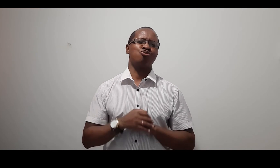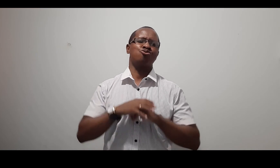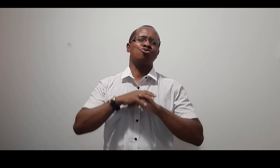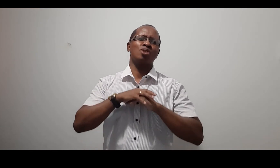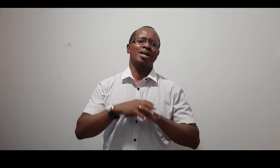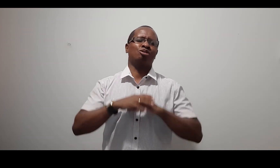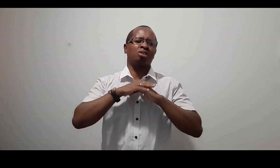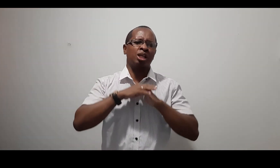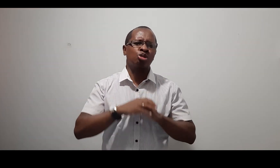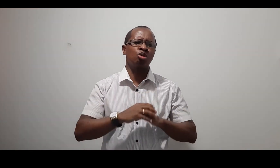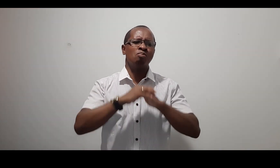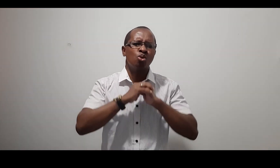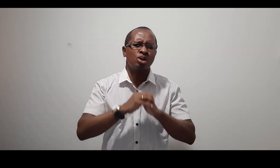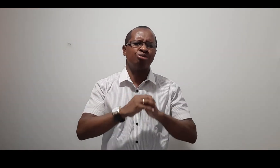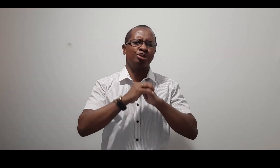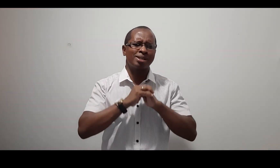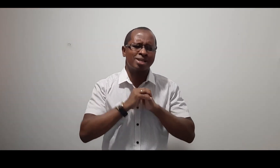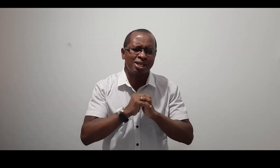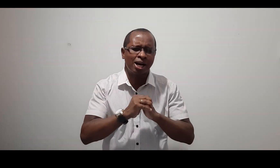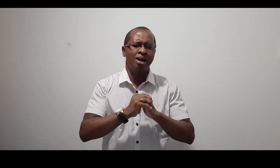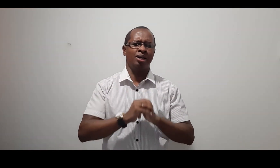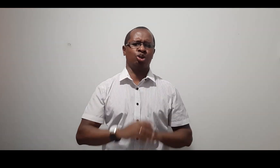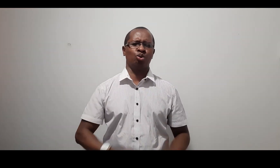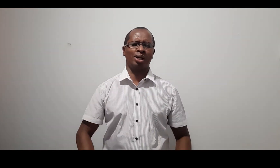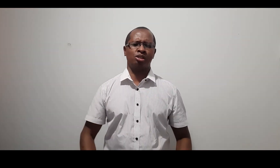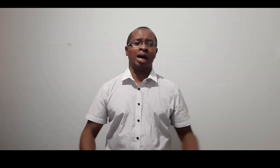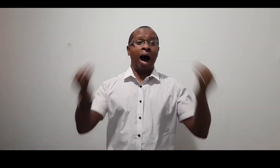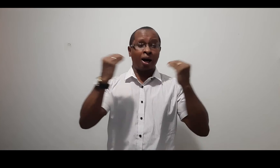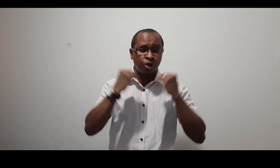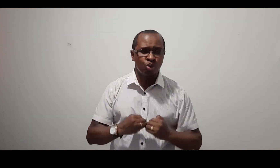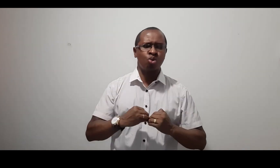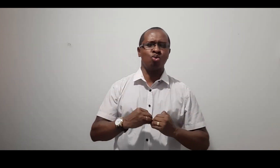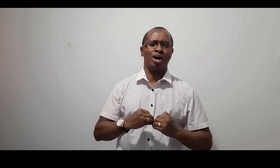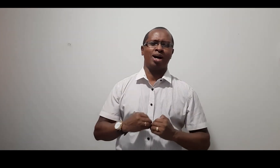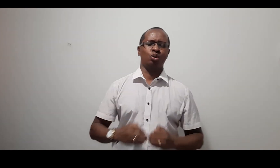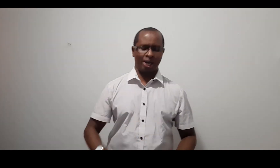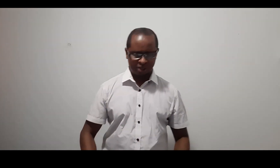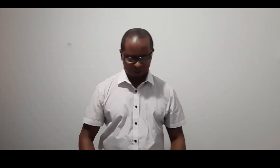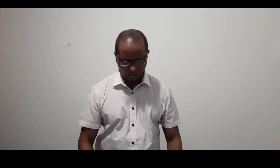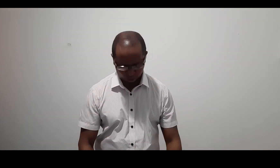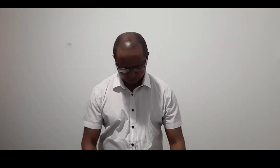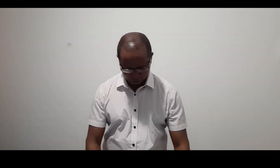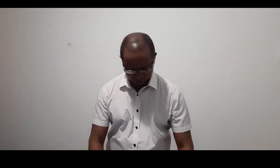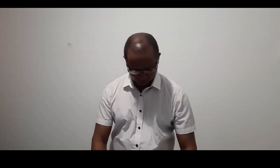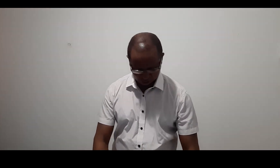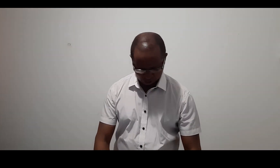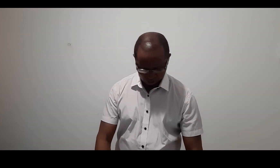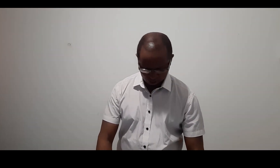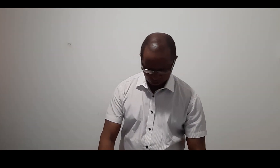fo jeso mora fo indrindra io no irantsika ary io koa no alaintsika tahaka ifony kristy